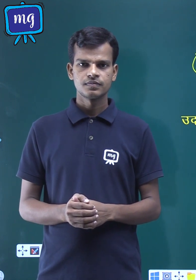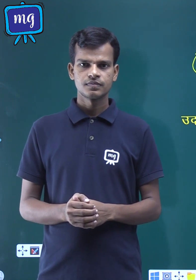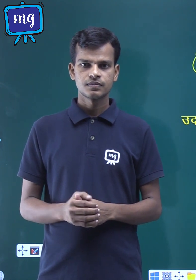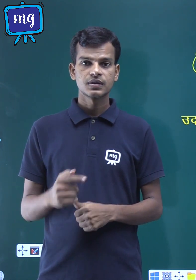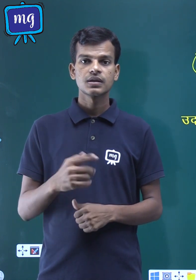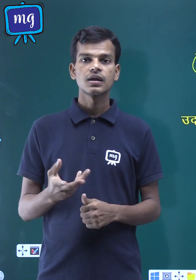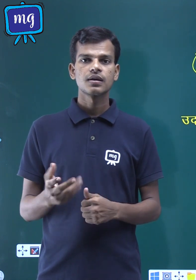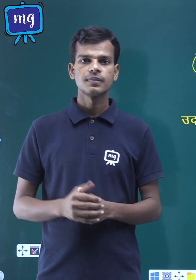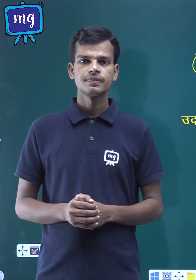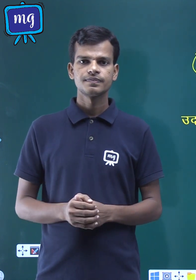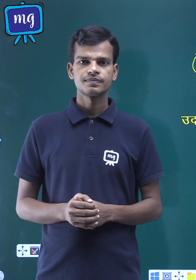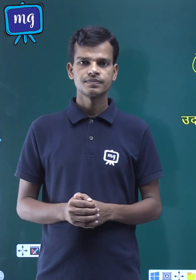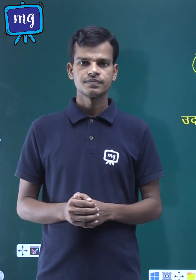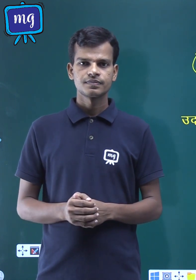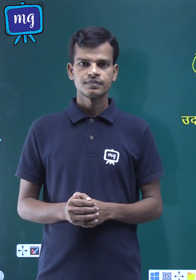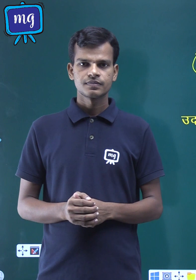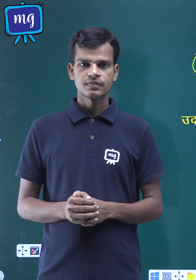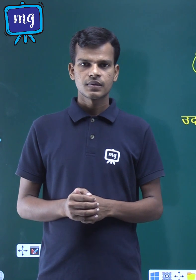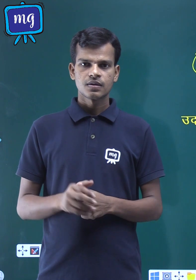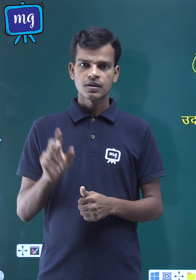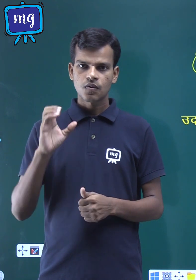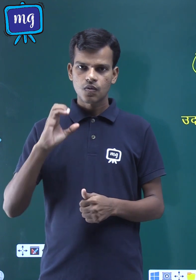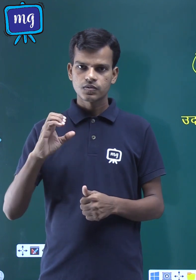ये क्या है? अचर।